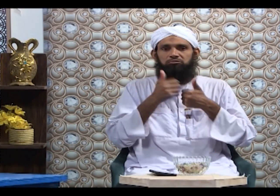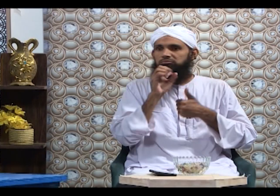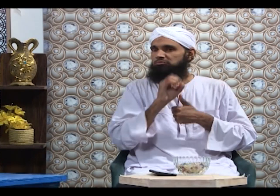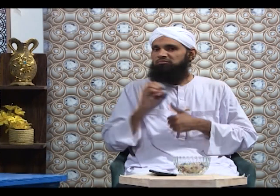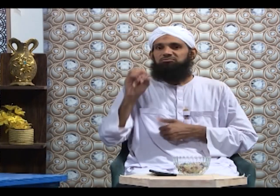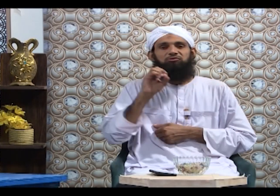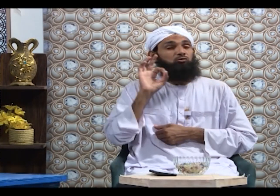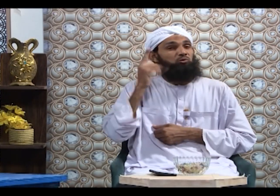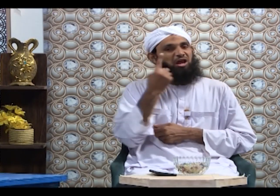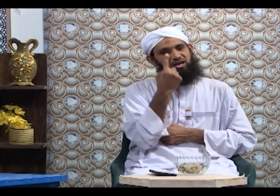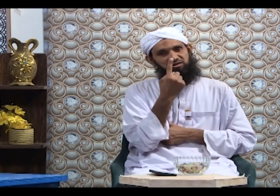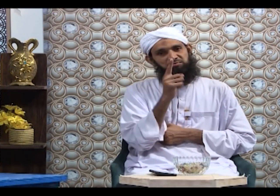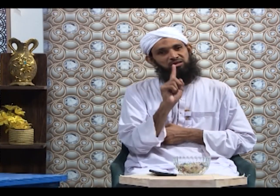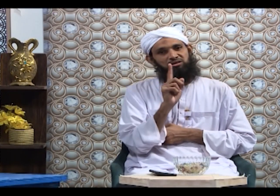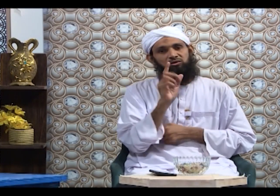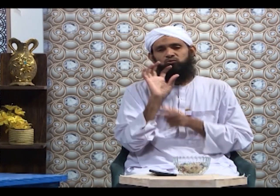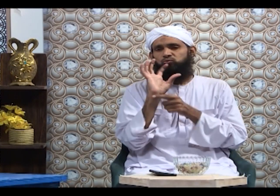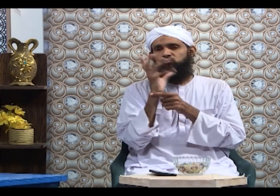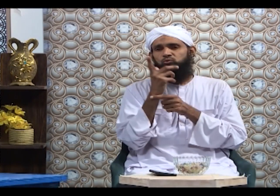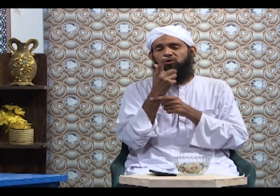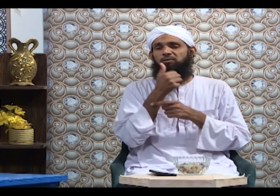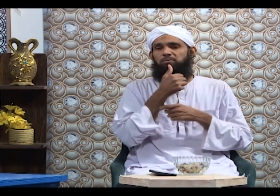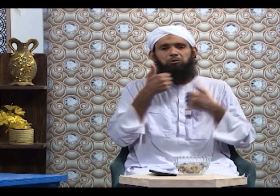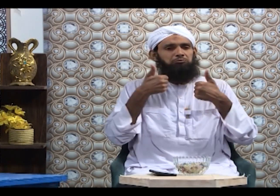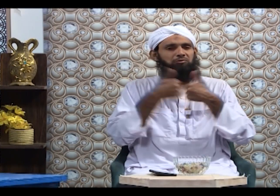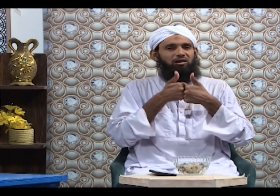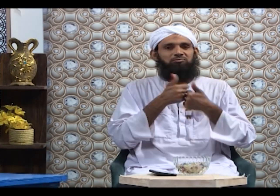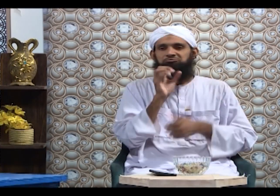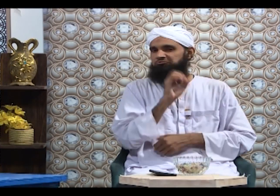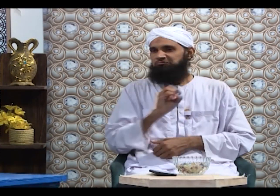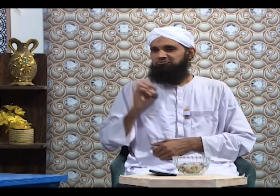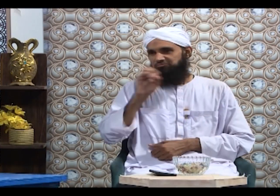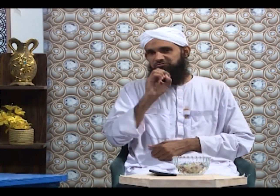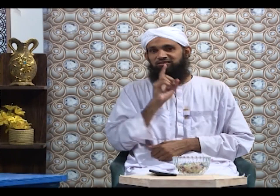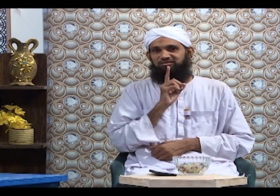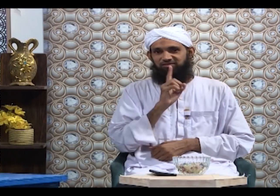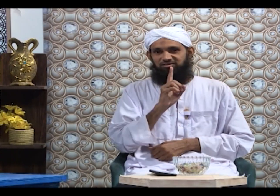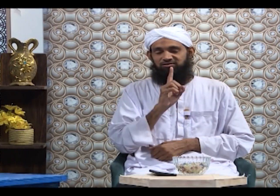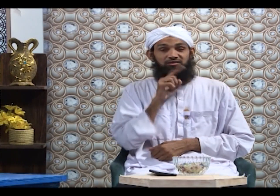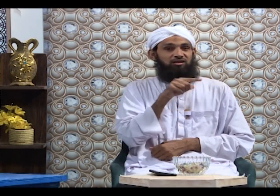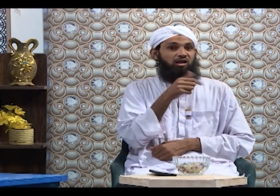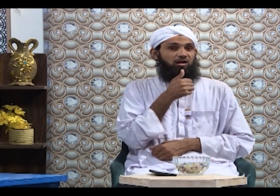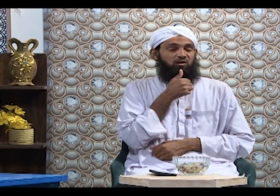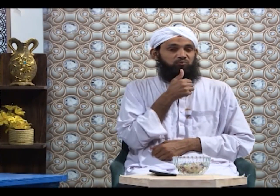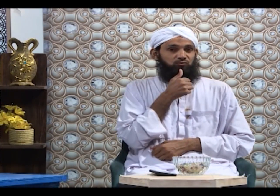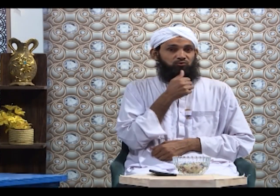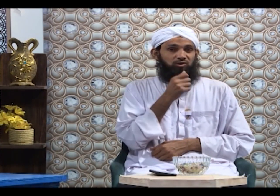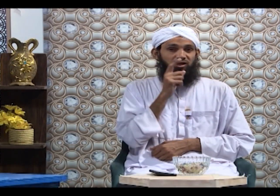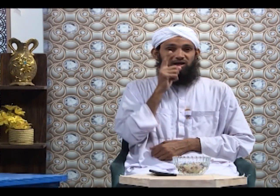و منزلت اور اہمیت کو اجاگر کیا ہے، وہیں بحیثیت باپ اس پر کچھ ذمہ داریاں بھی سونپی ہیں۔ چنانچہ باپ